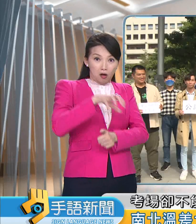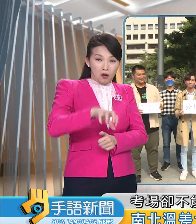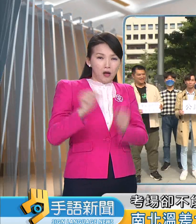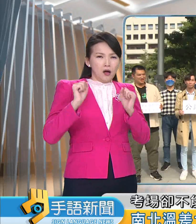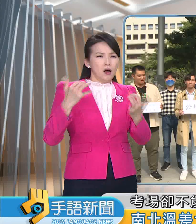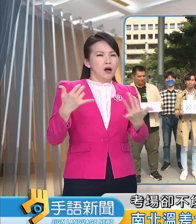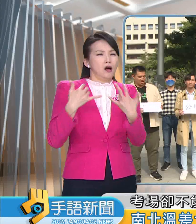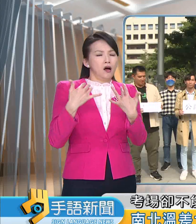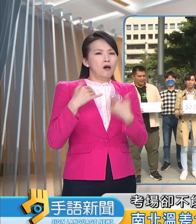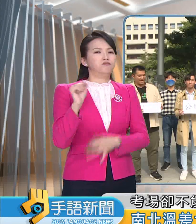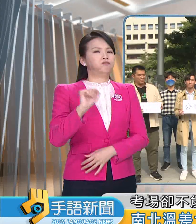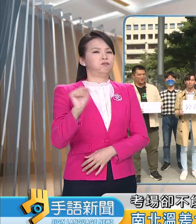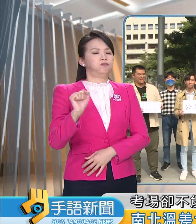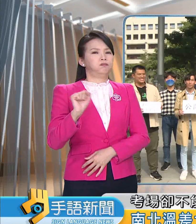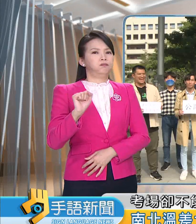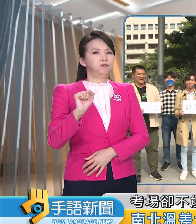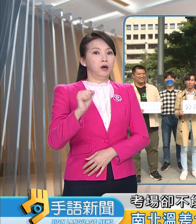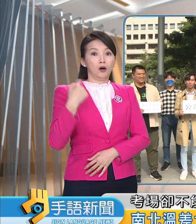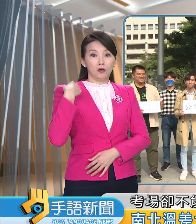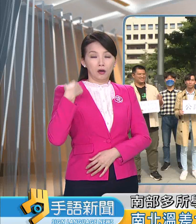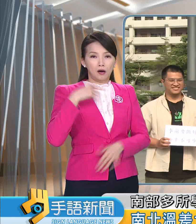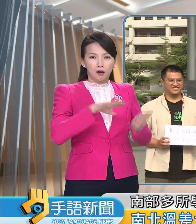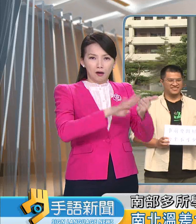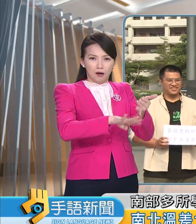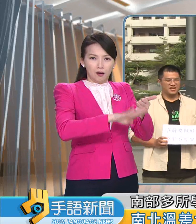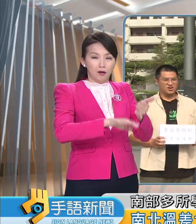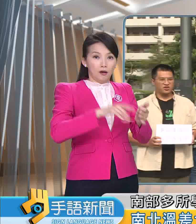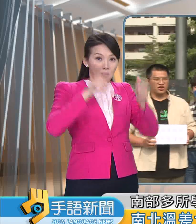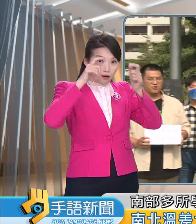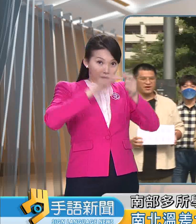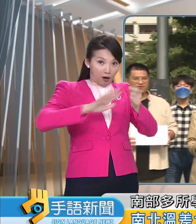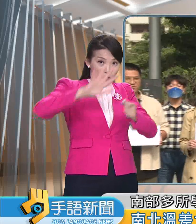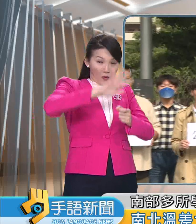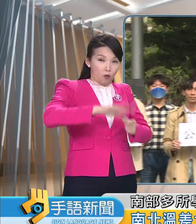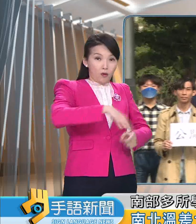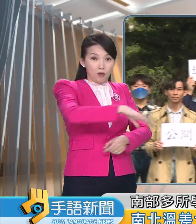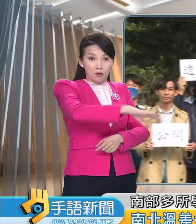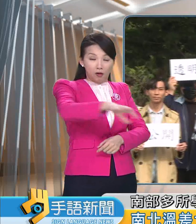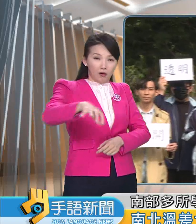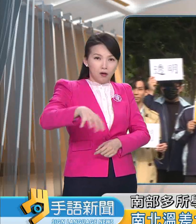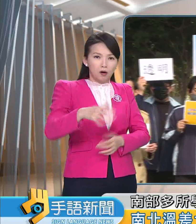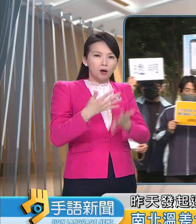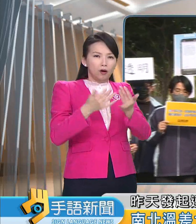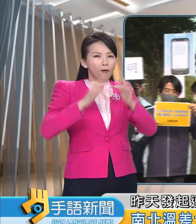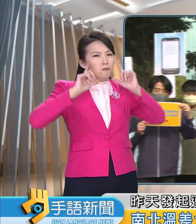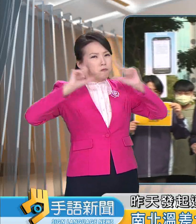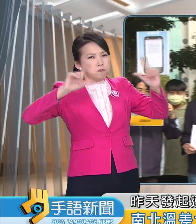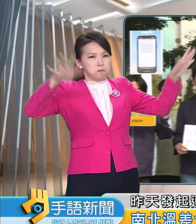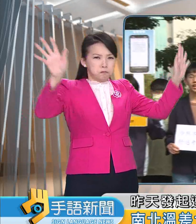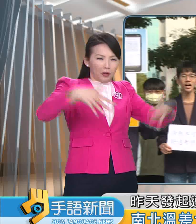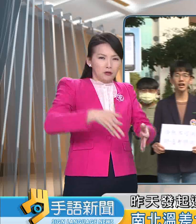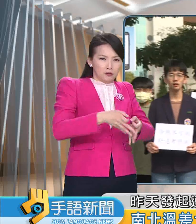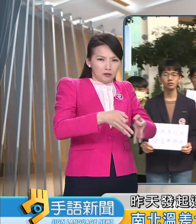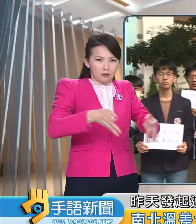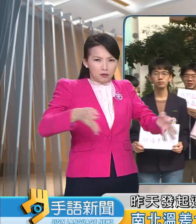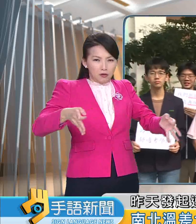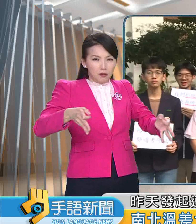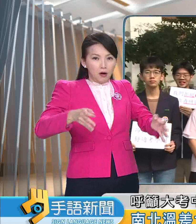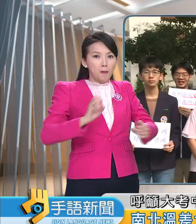开冷气的情况。南部多所学校的高中生昨天发起联署活动，呼吁